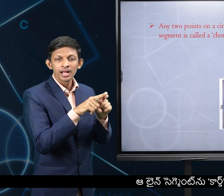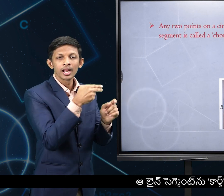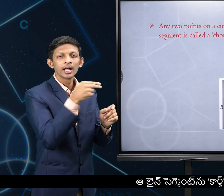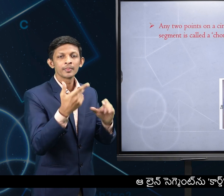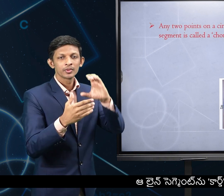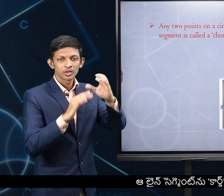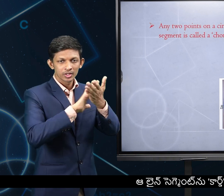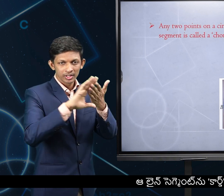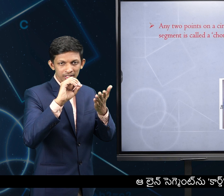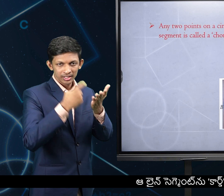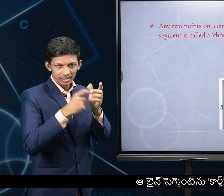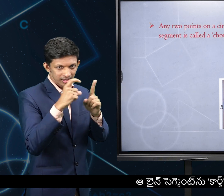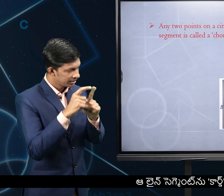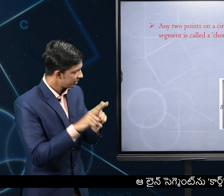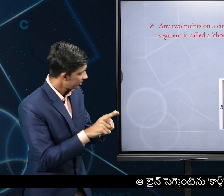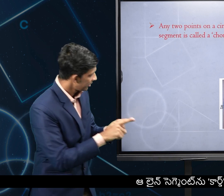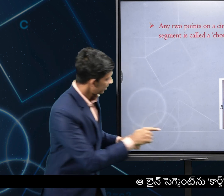సెగ్మెంట్ను కార్డ్ అంటారు.